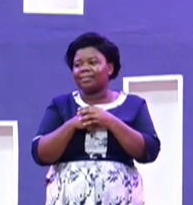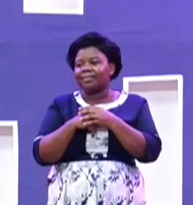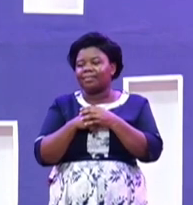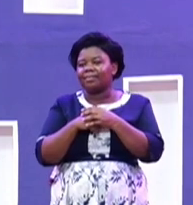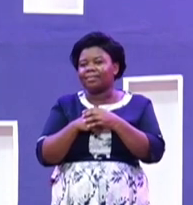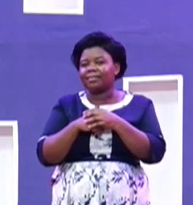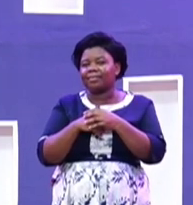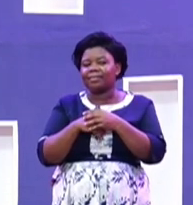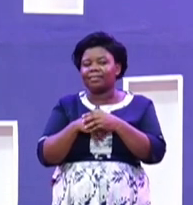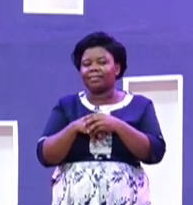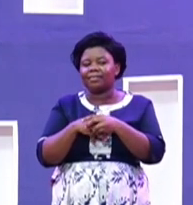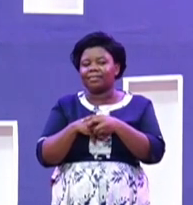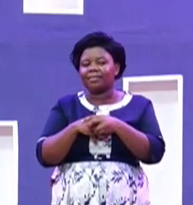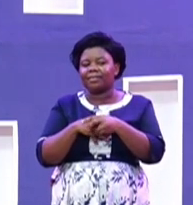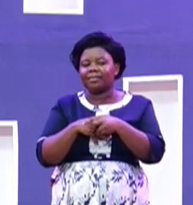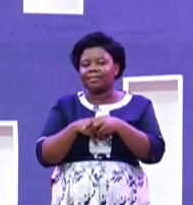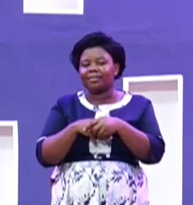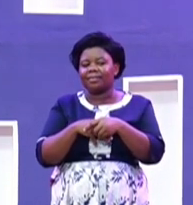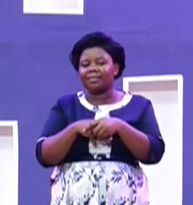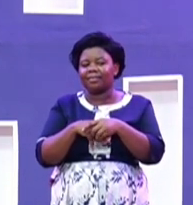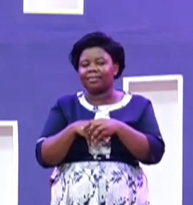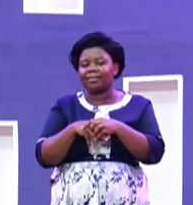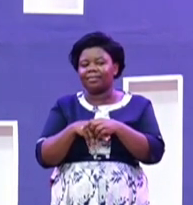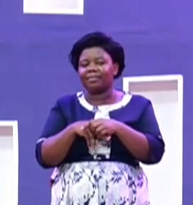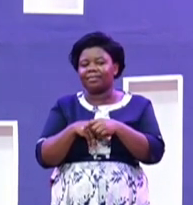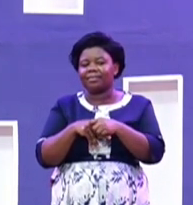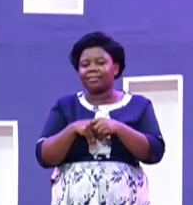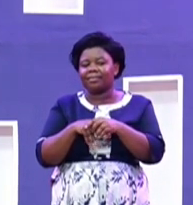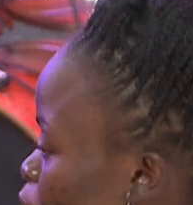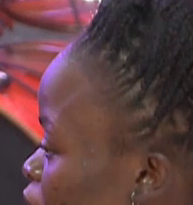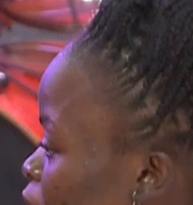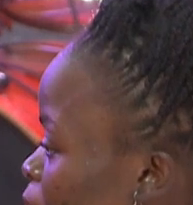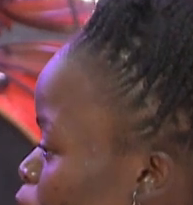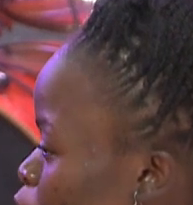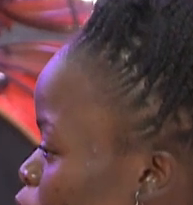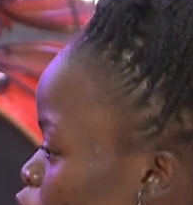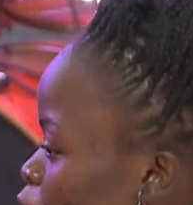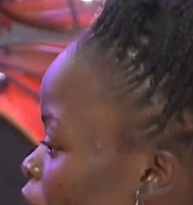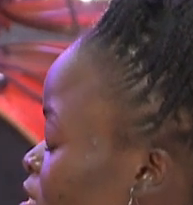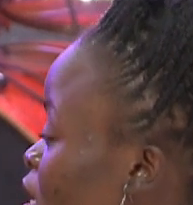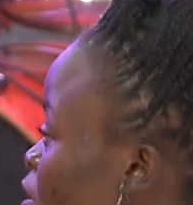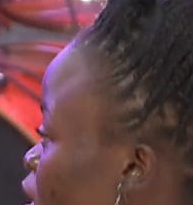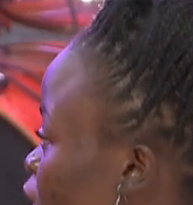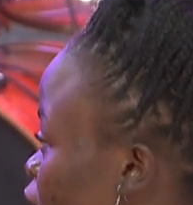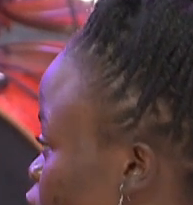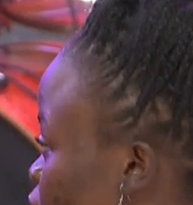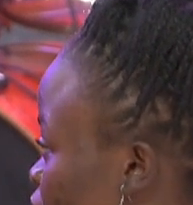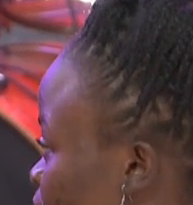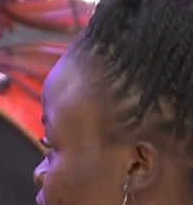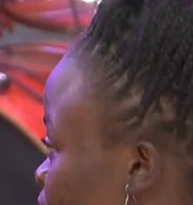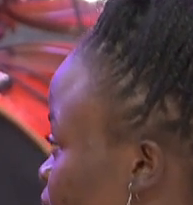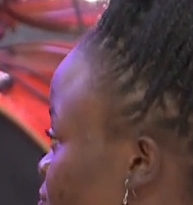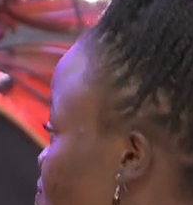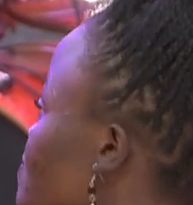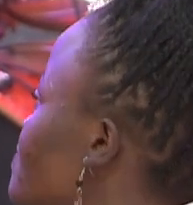omwoyo omutukuvu tolisonyiyibwa. Ekyokubiri ekigamba lwaki Yesu tumuyita omwana w'omuntu ate nga mwana wa